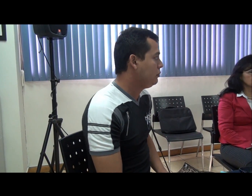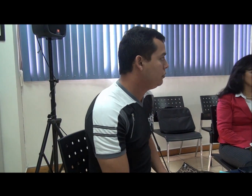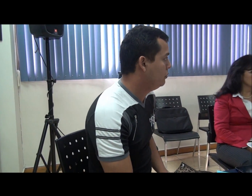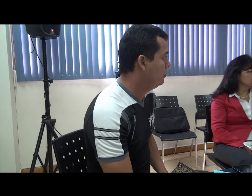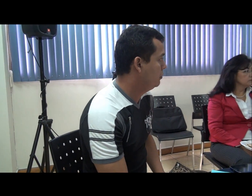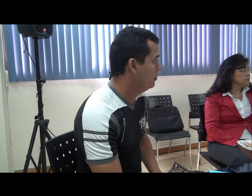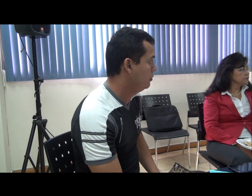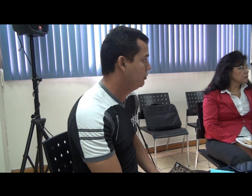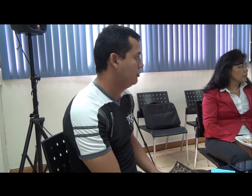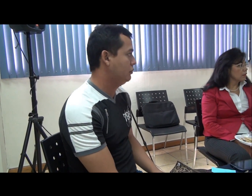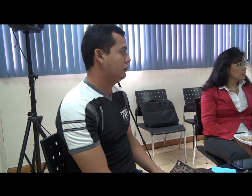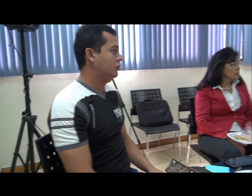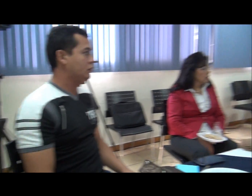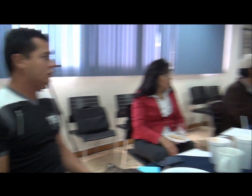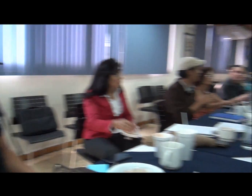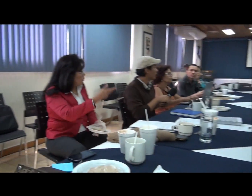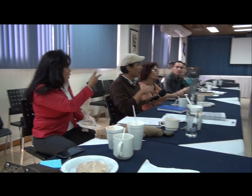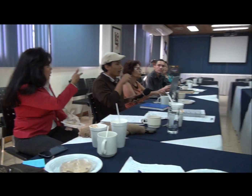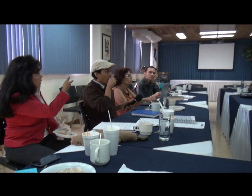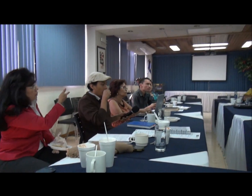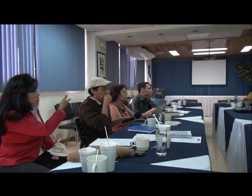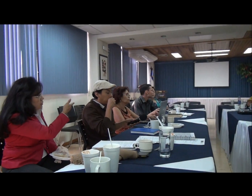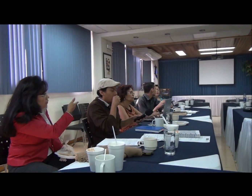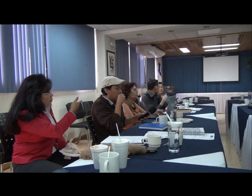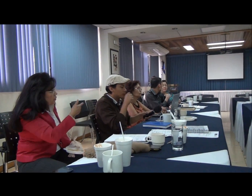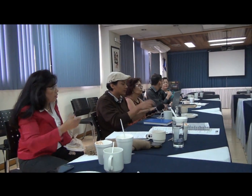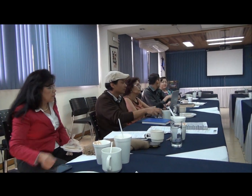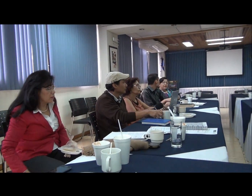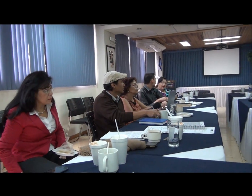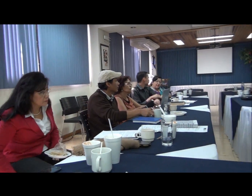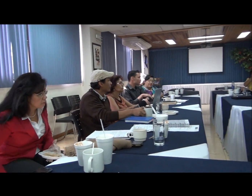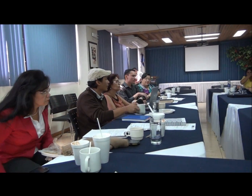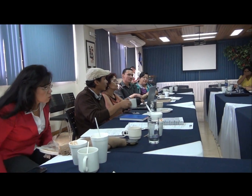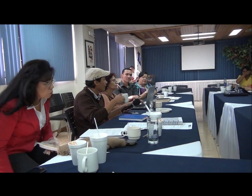Esa es mi participación. Pero alguien más.